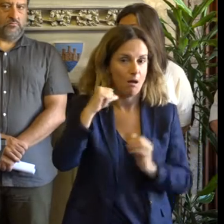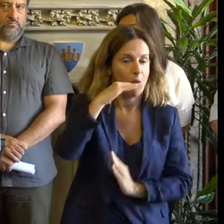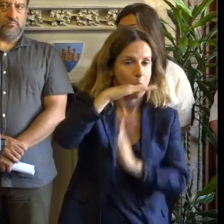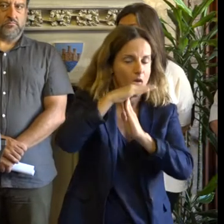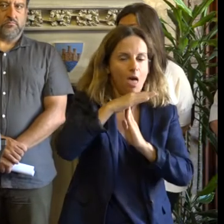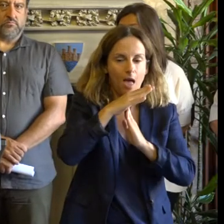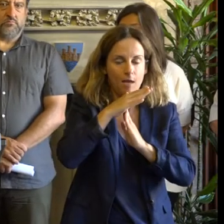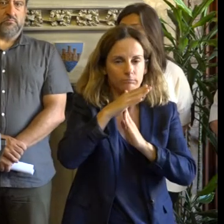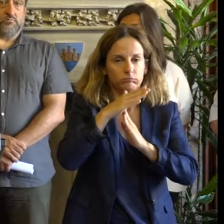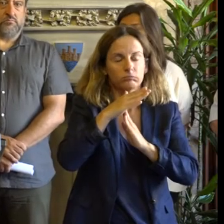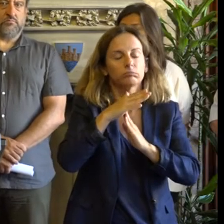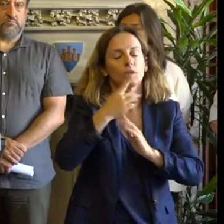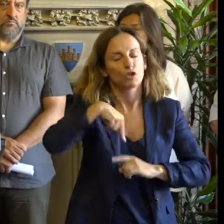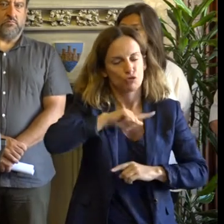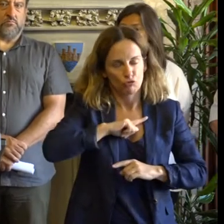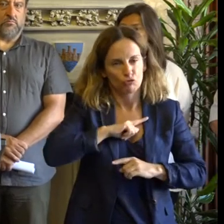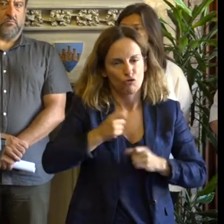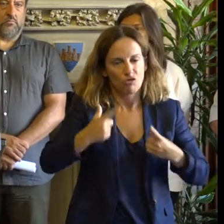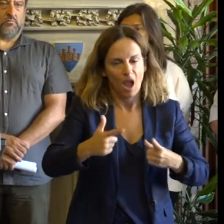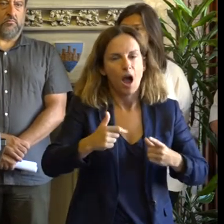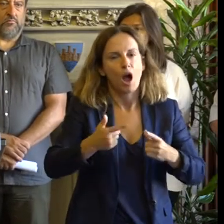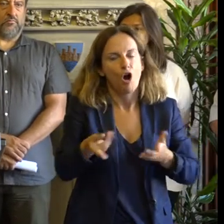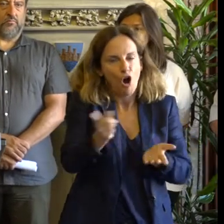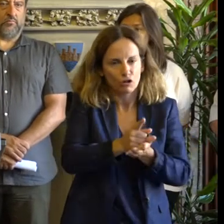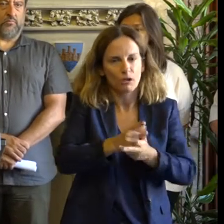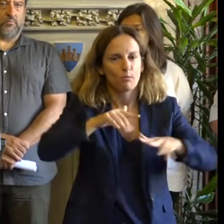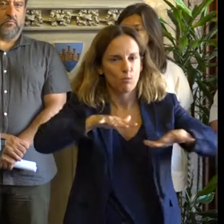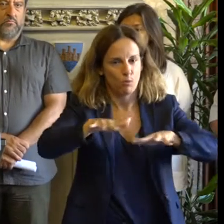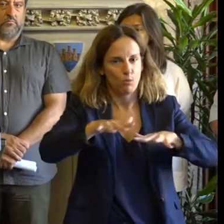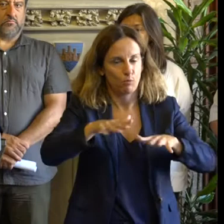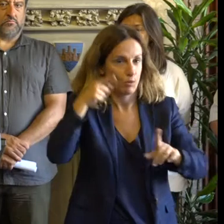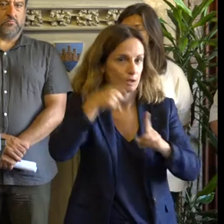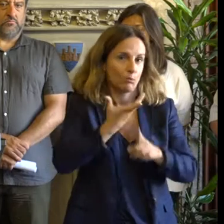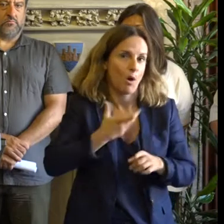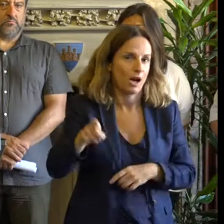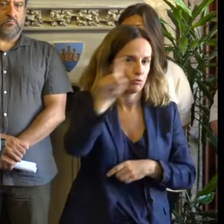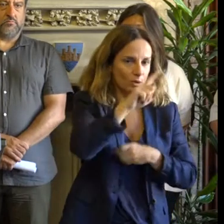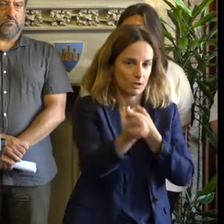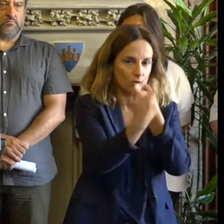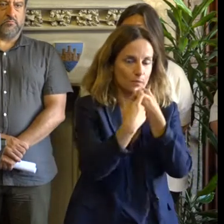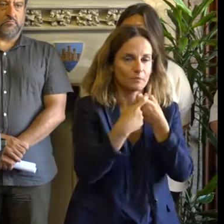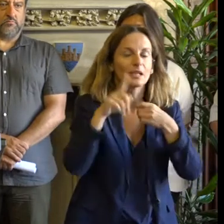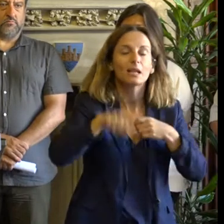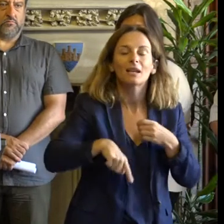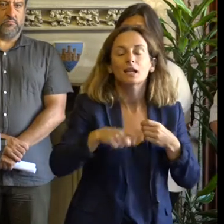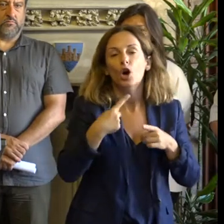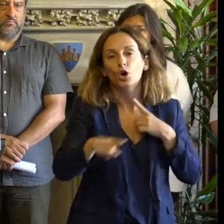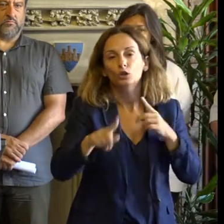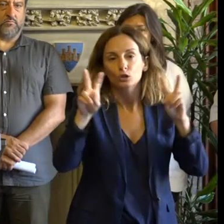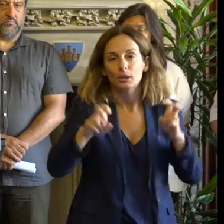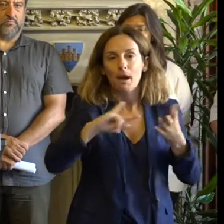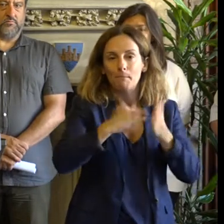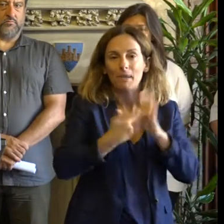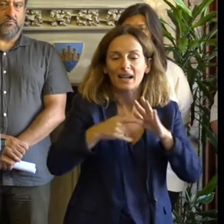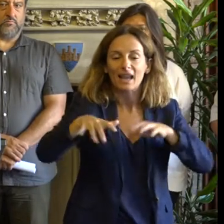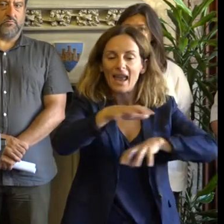és la disciplina urbanística en els ajuntaments de Mallorca, no? La redacció del pla d'equipaments comercials també és una línia